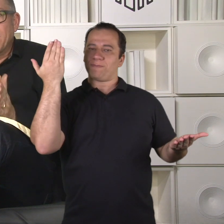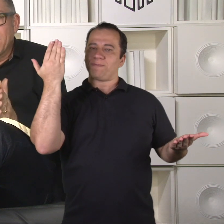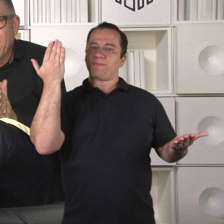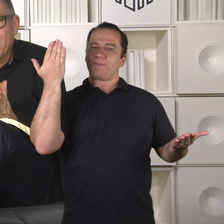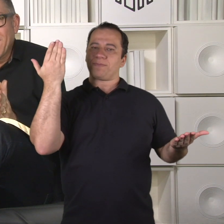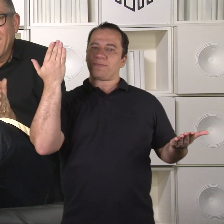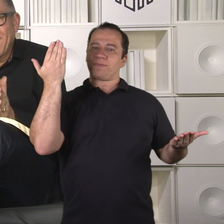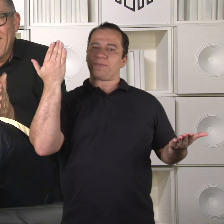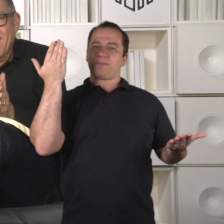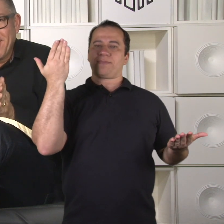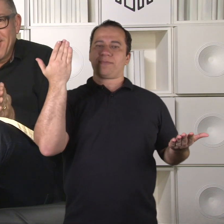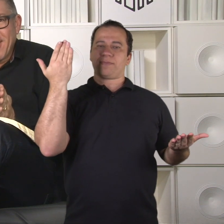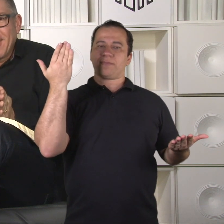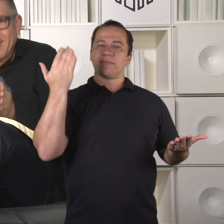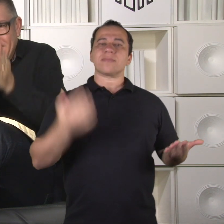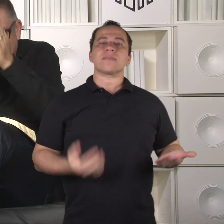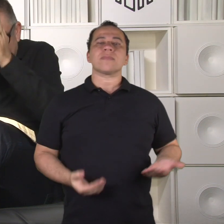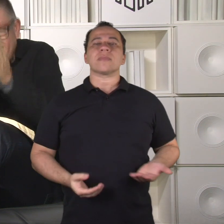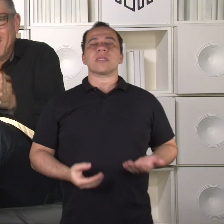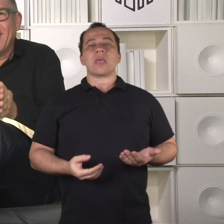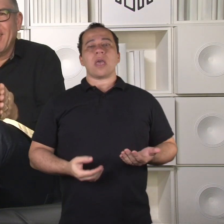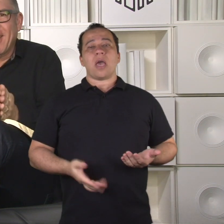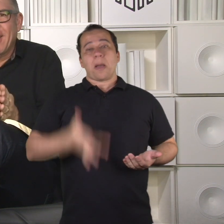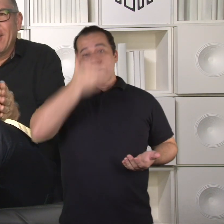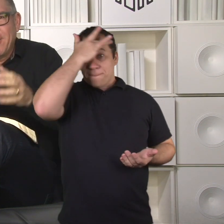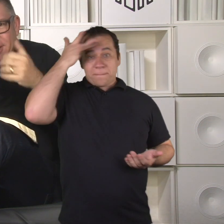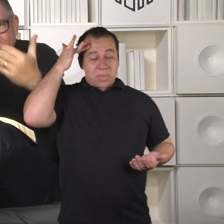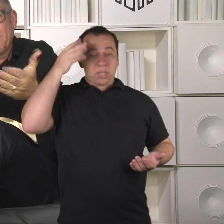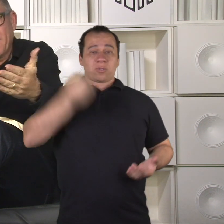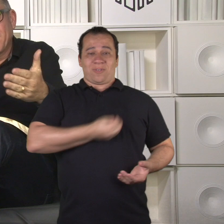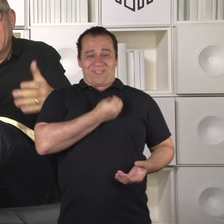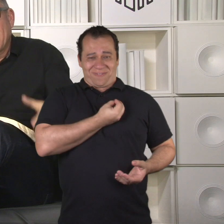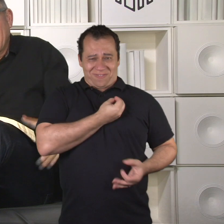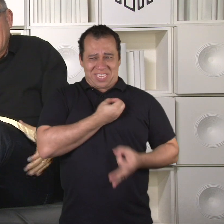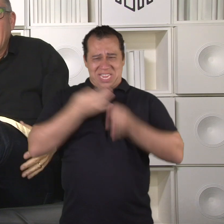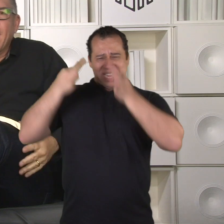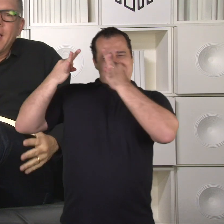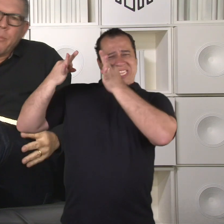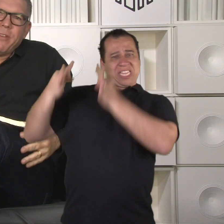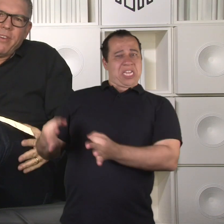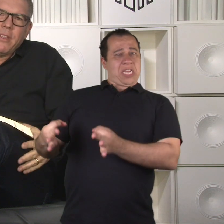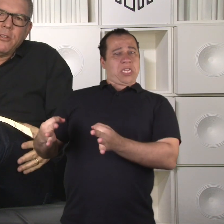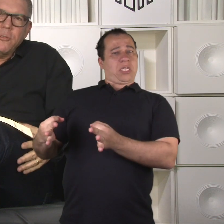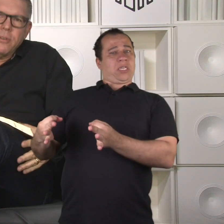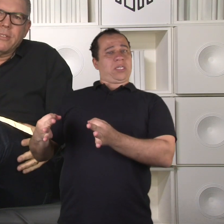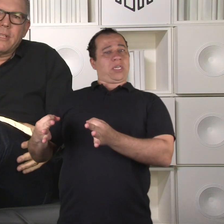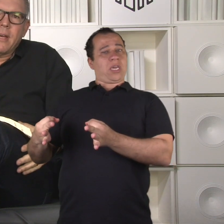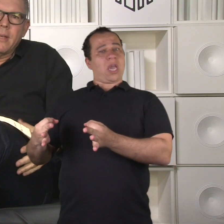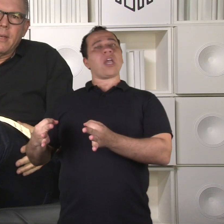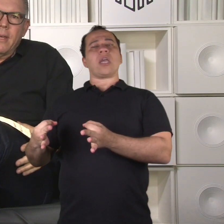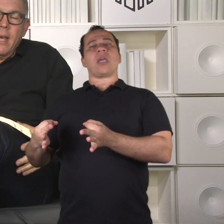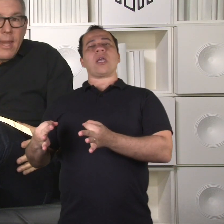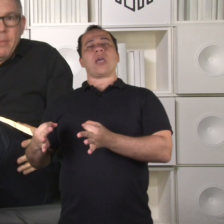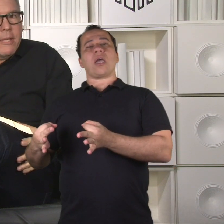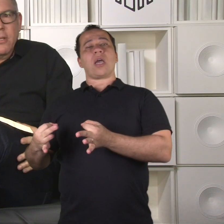Uma pessoa que tem a vida certinha e diz para você que ela é perfeita e